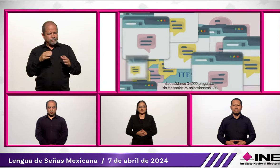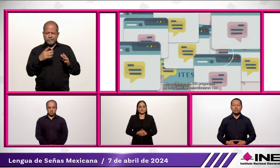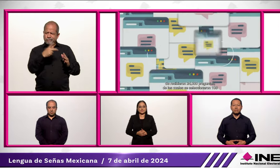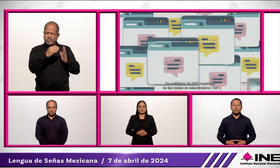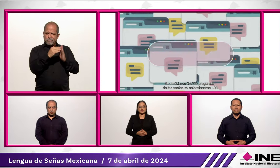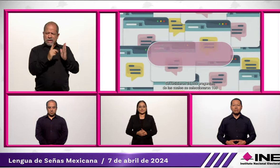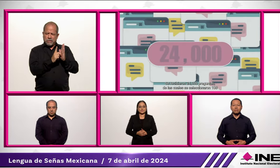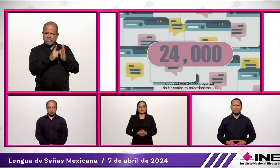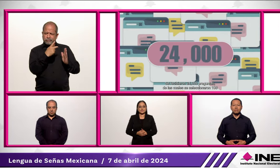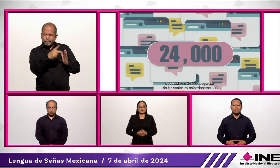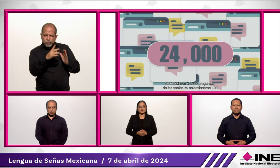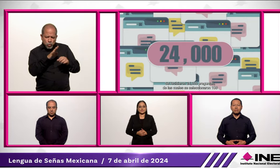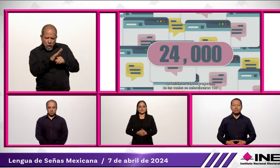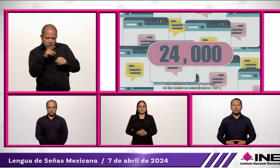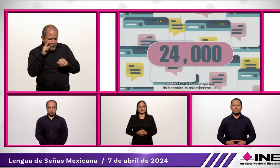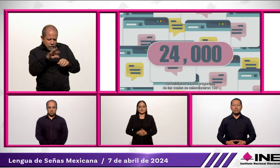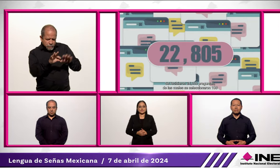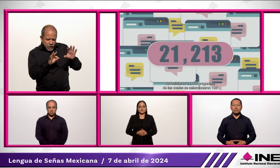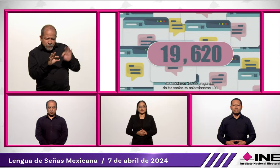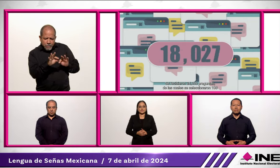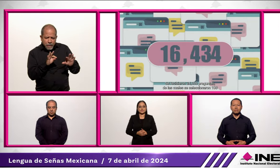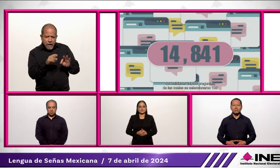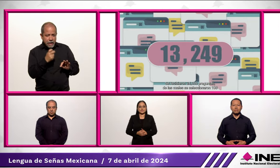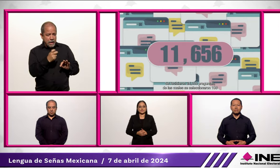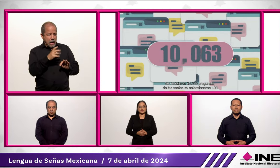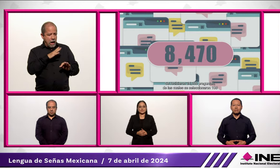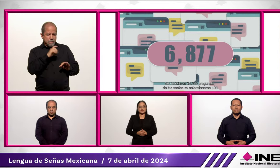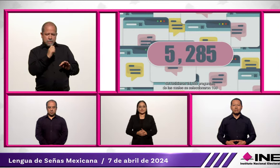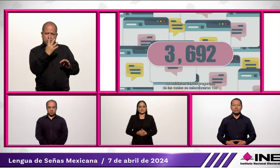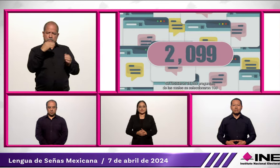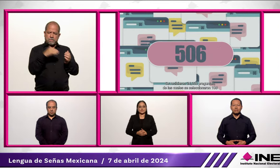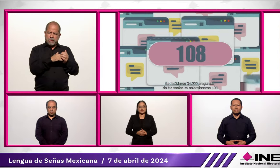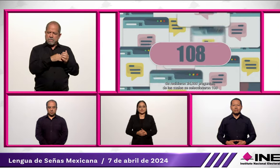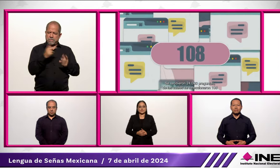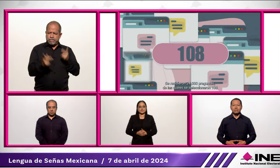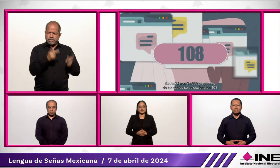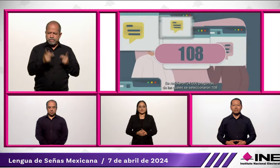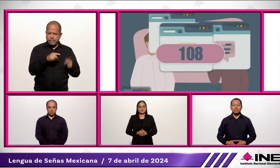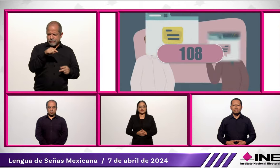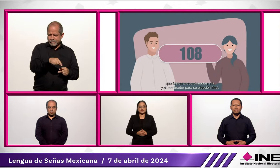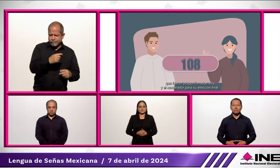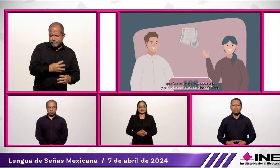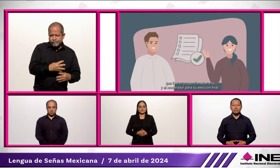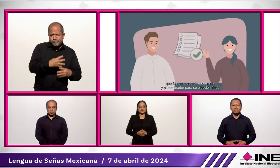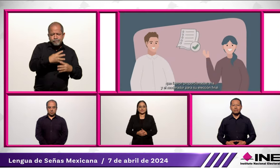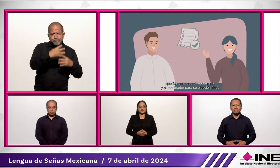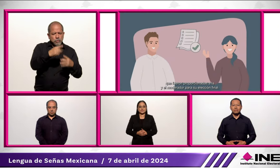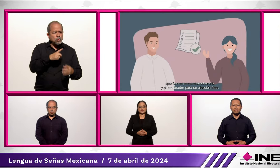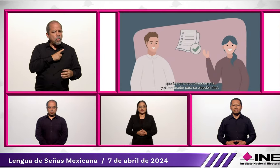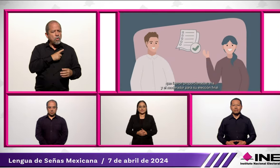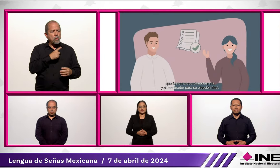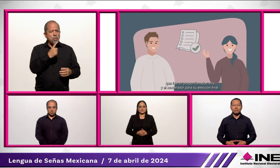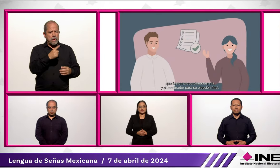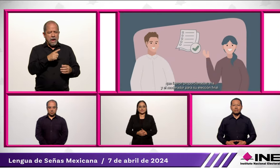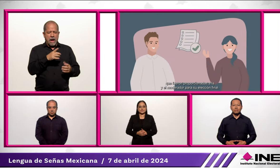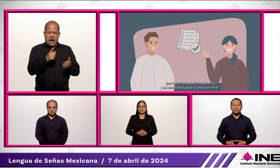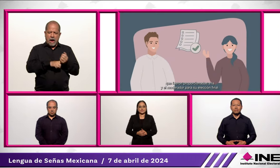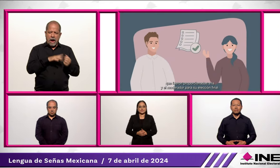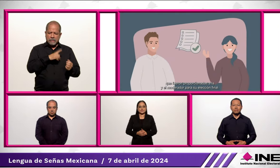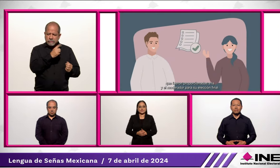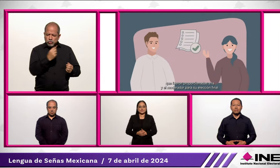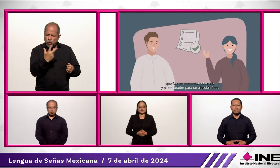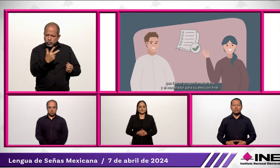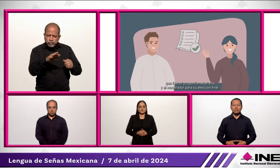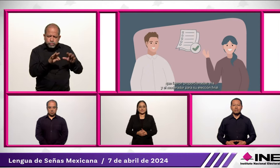Se recibieron 24.000 preguntas, de las cuales se seleccionaron 108, que fueron proporcionadas a la y